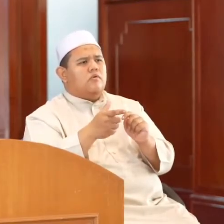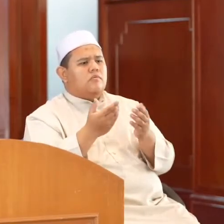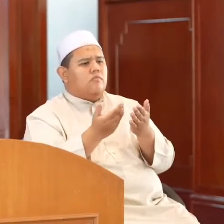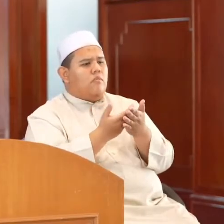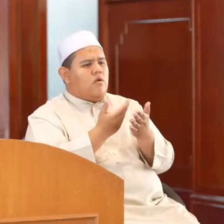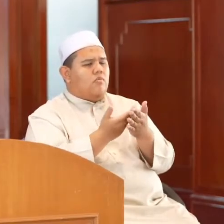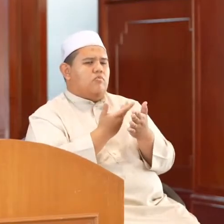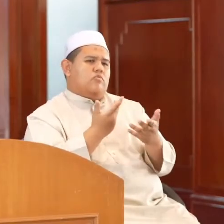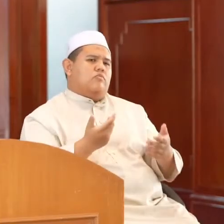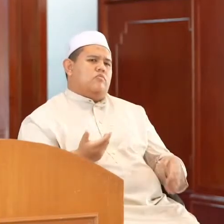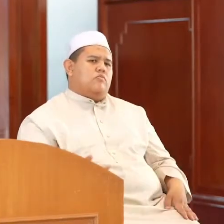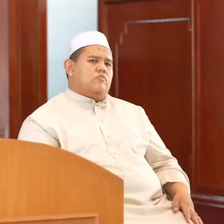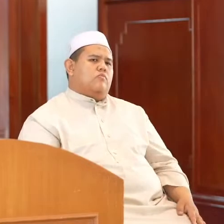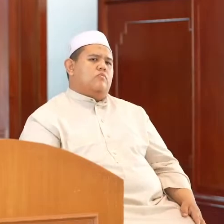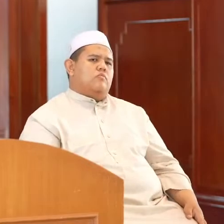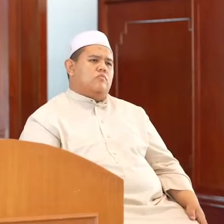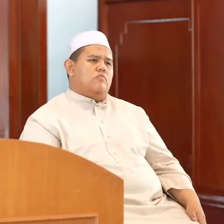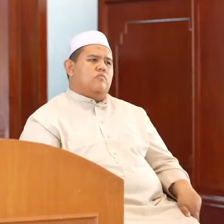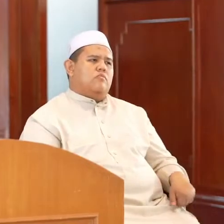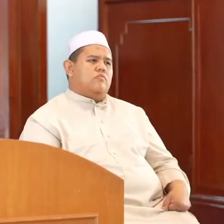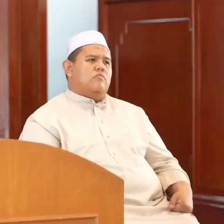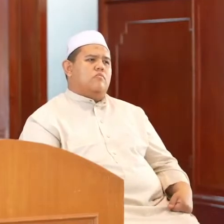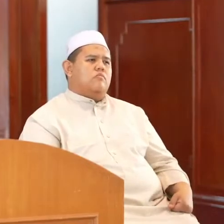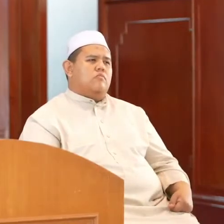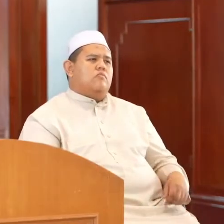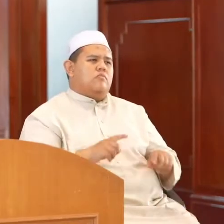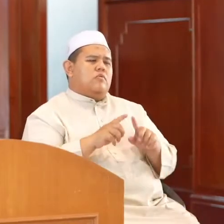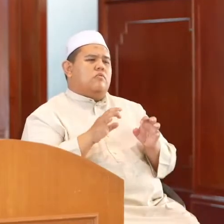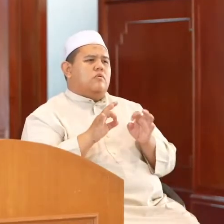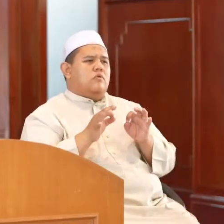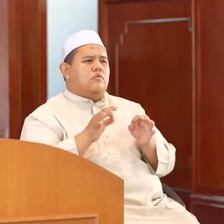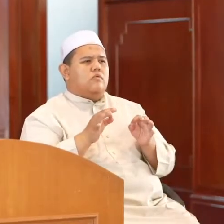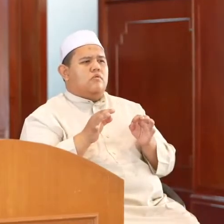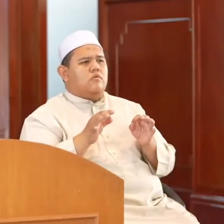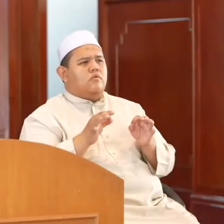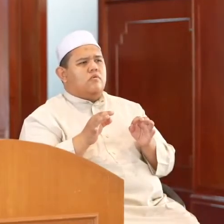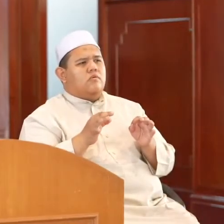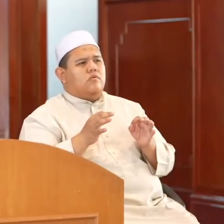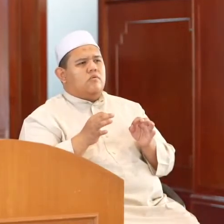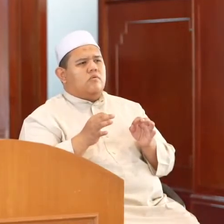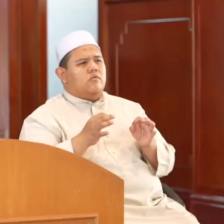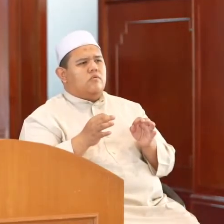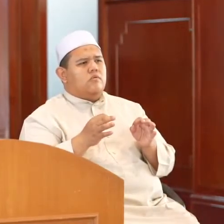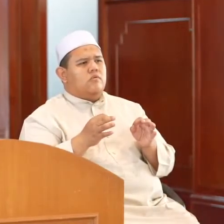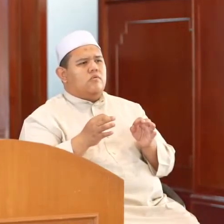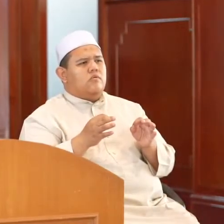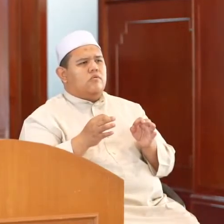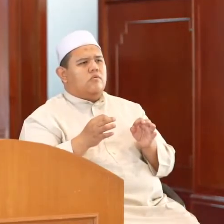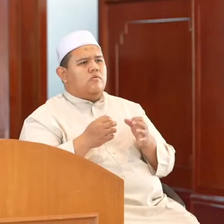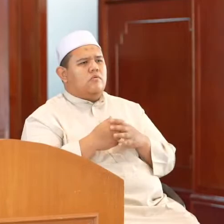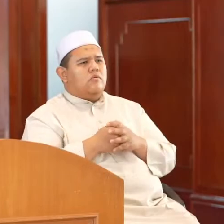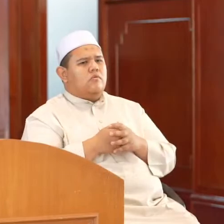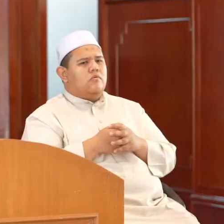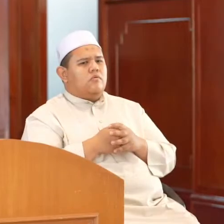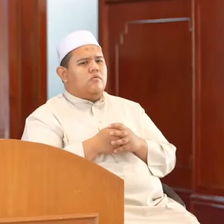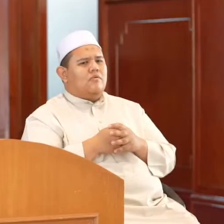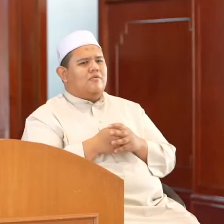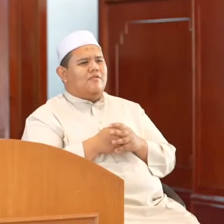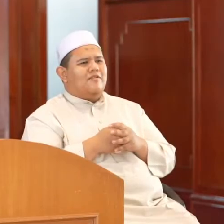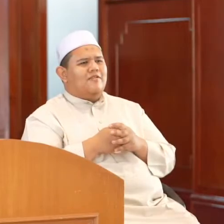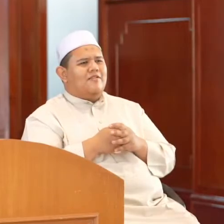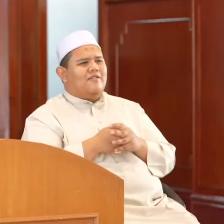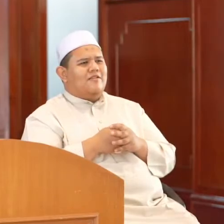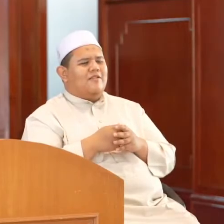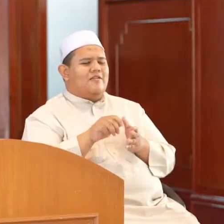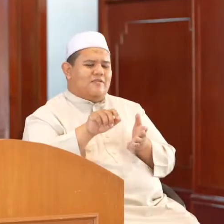baru. Bukanlah mesti besar, tapi saya nak kalau boleh, kata orang start tu, sekali start tu hidup lalu. Dahlah, apa-apa